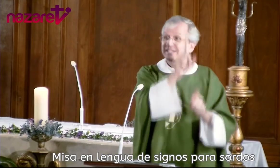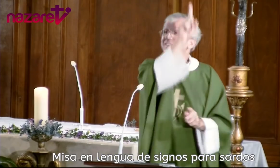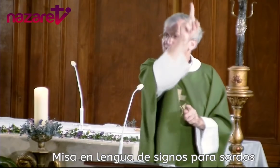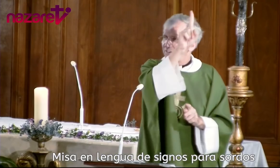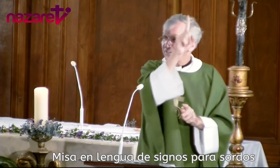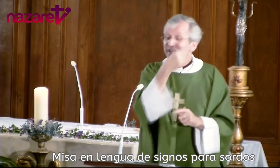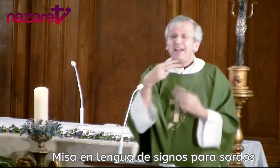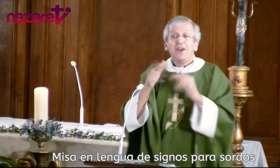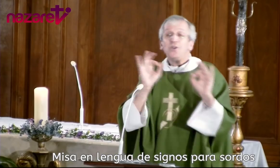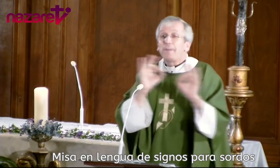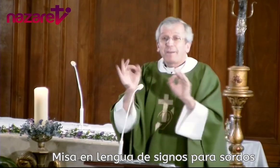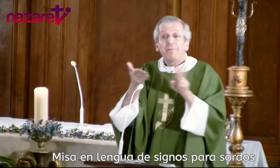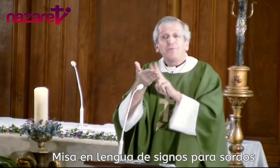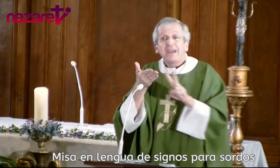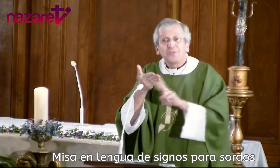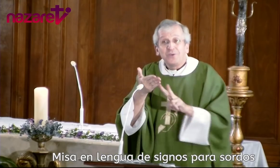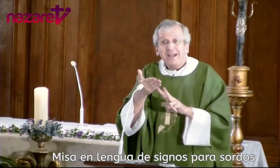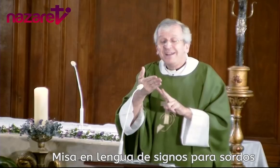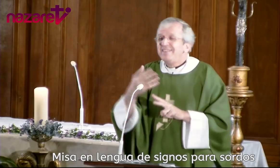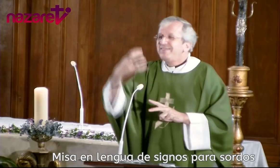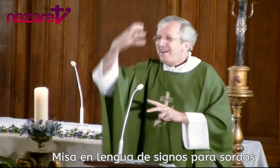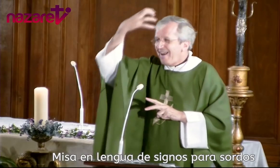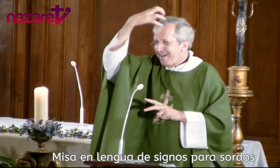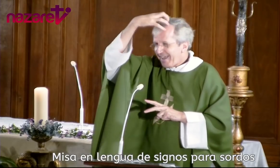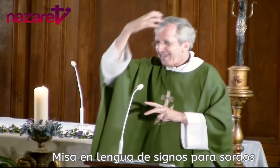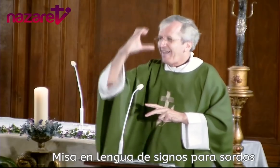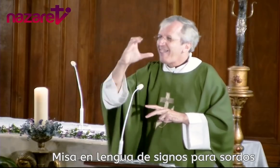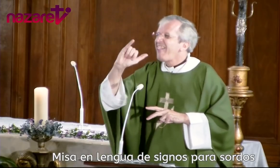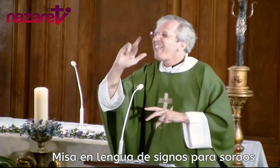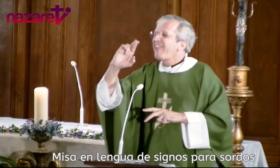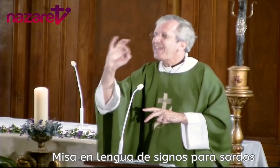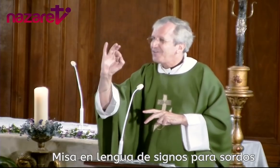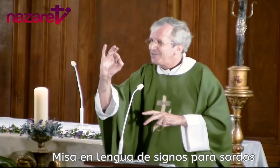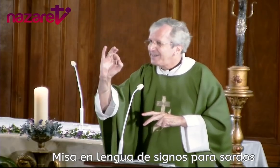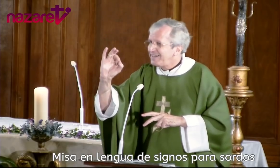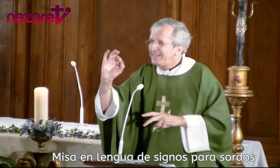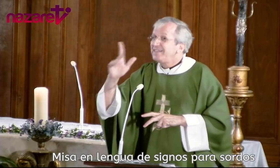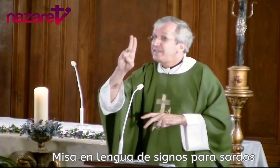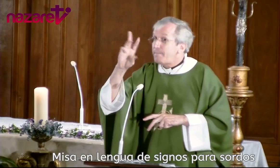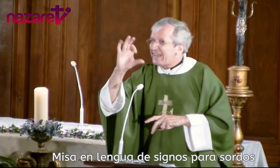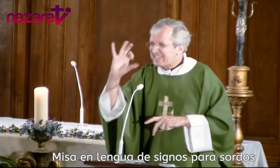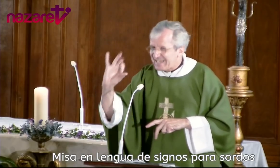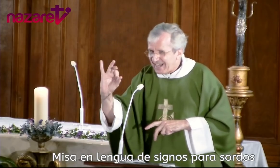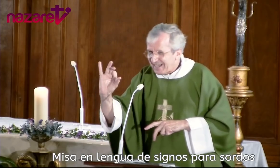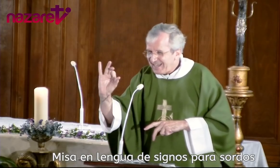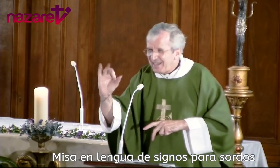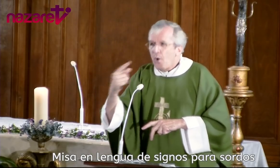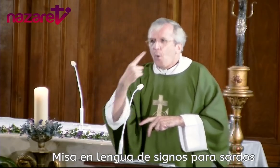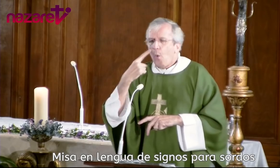de Dios, lo preparaba una lectura del rey Ciro de Persia,